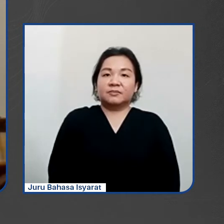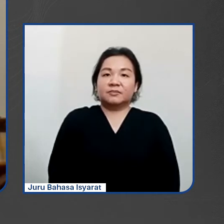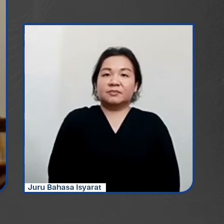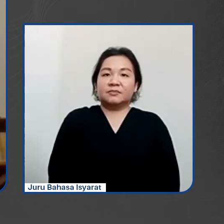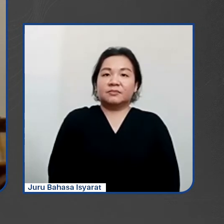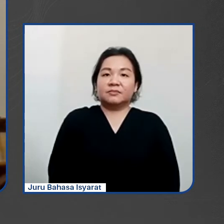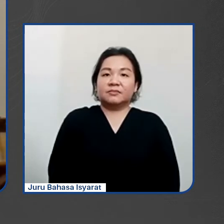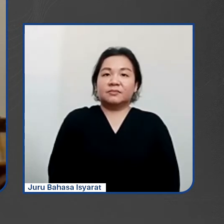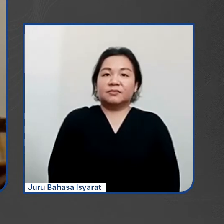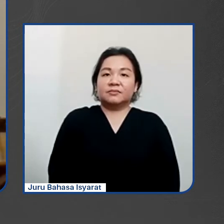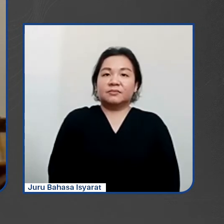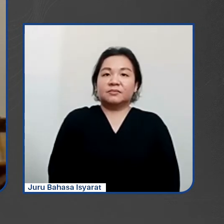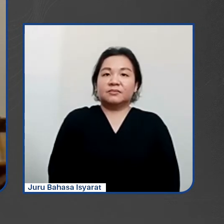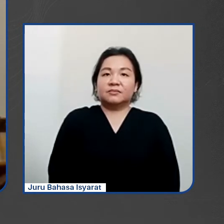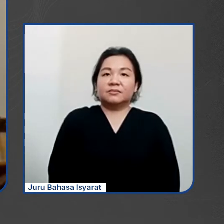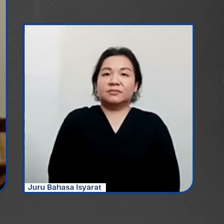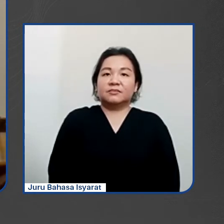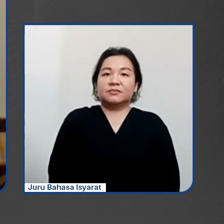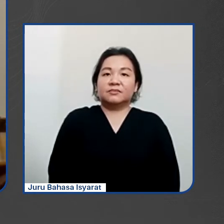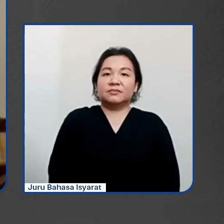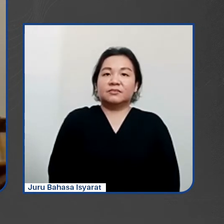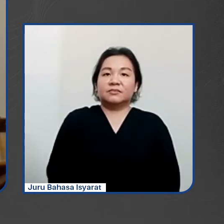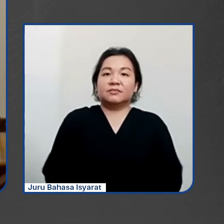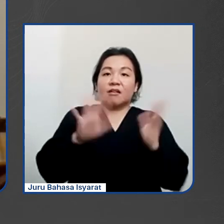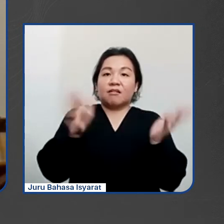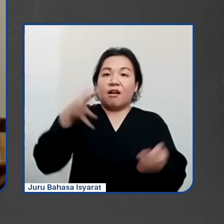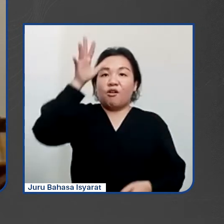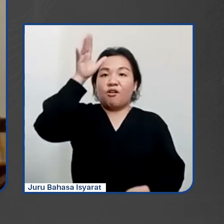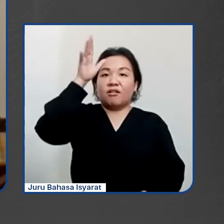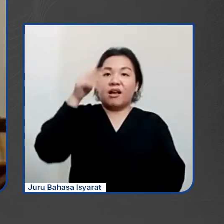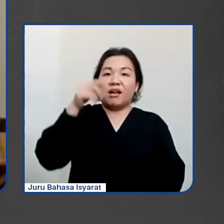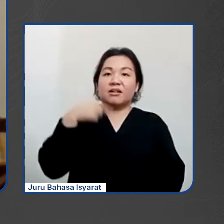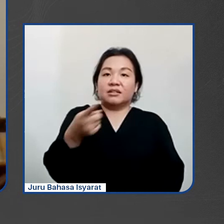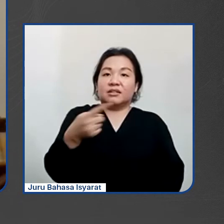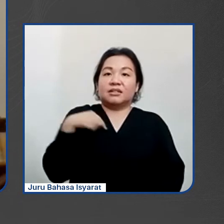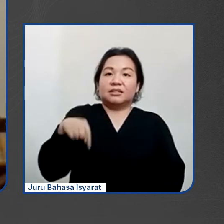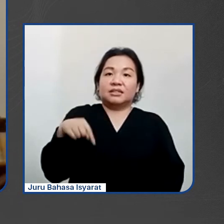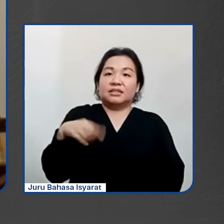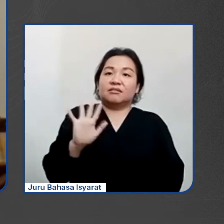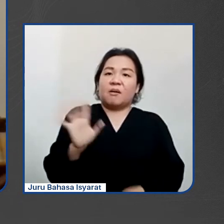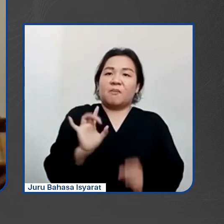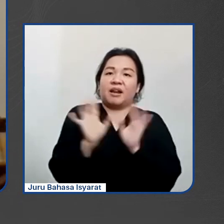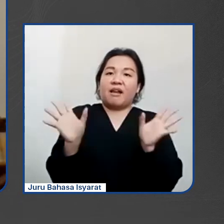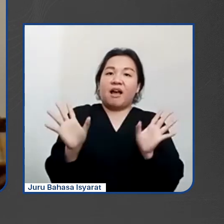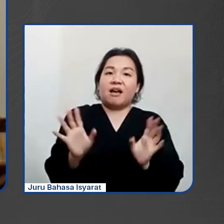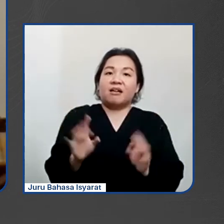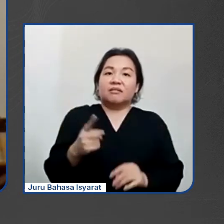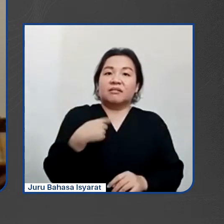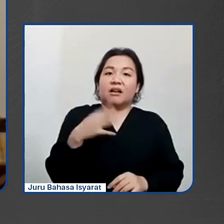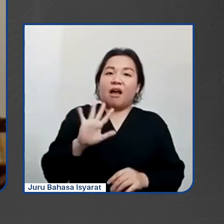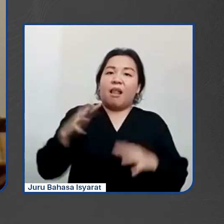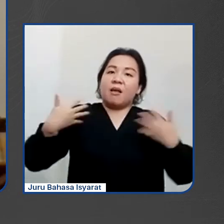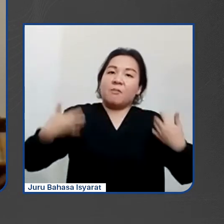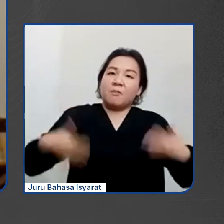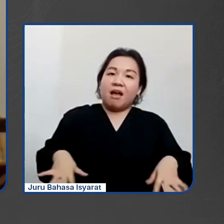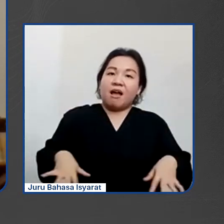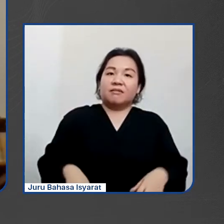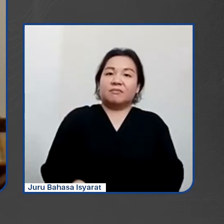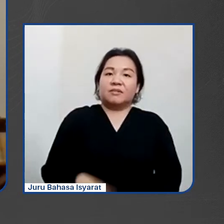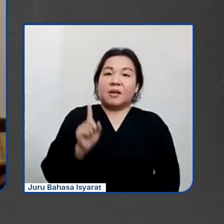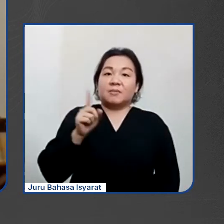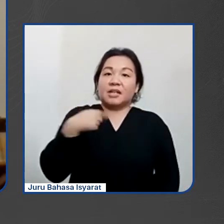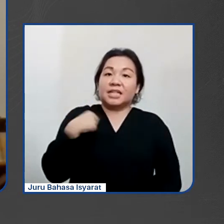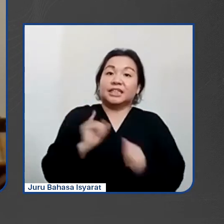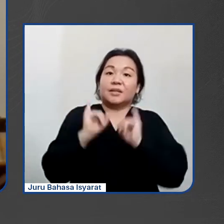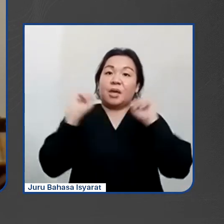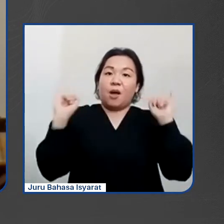menjadi inspirasi buat banyak orang. Kita ini tidak beda, kita ini tidak lemah, tapi kita istimewa. Dengan